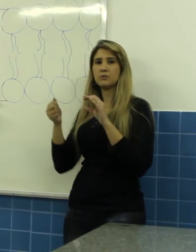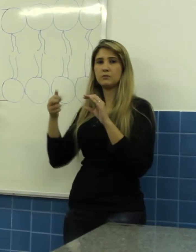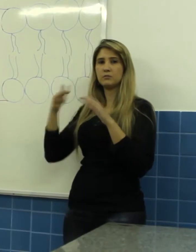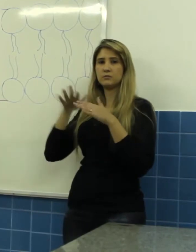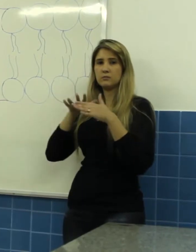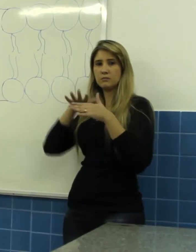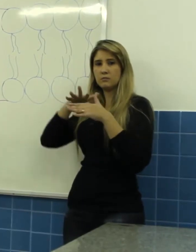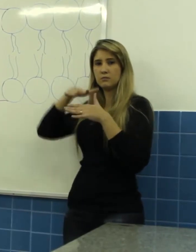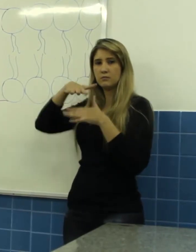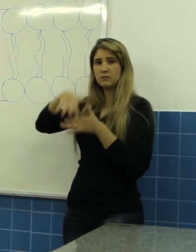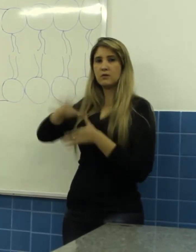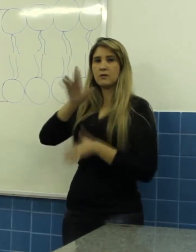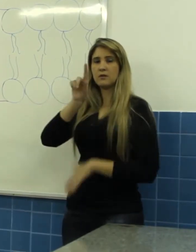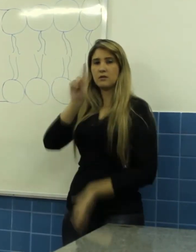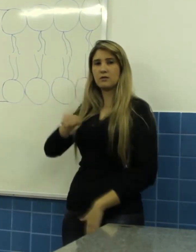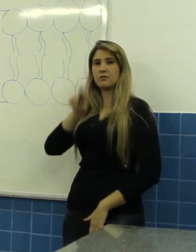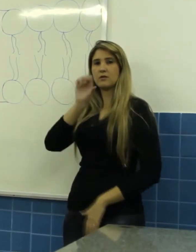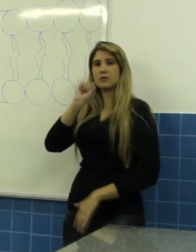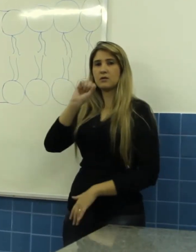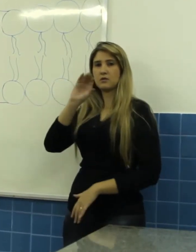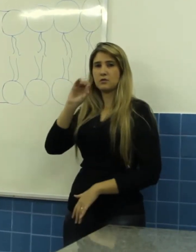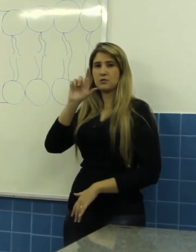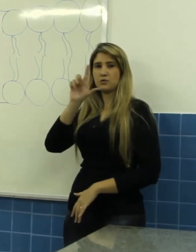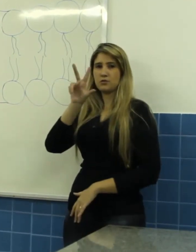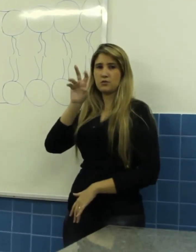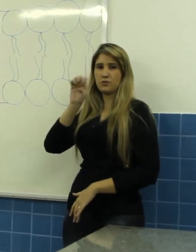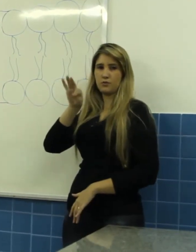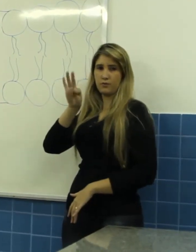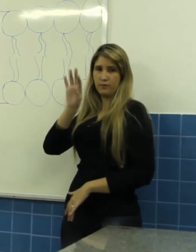soluto. Então, no primeiro momento,